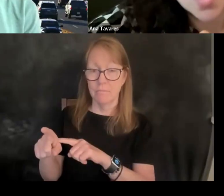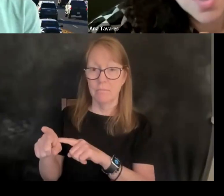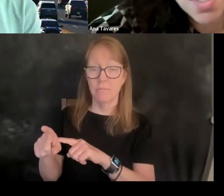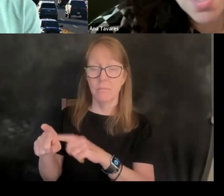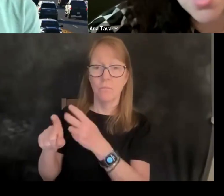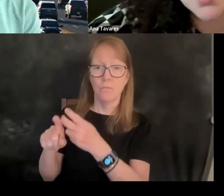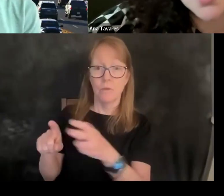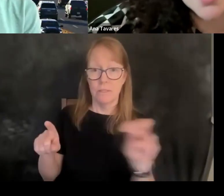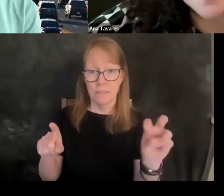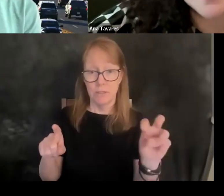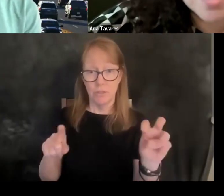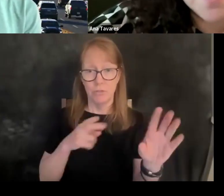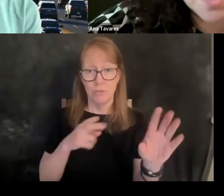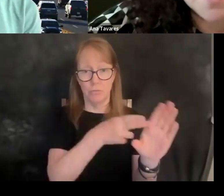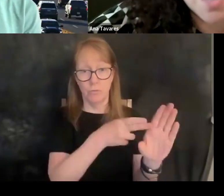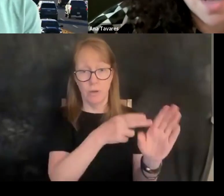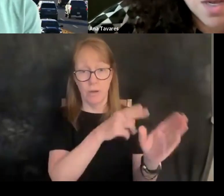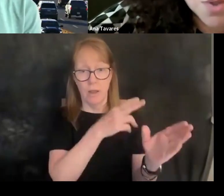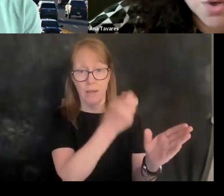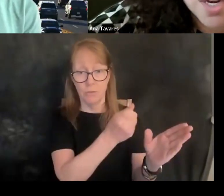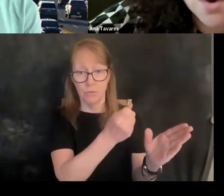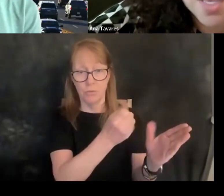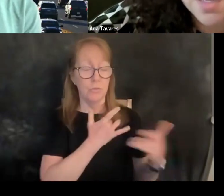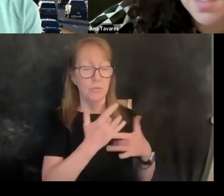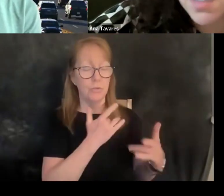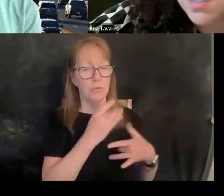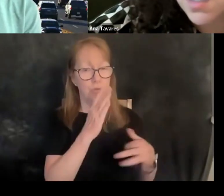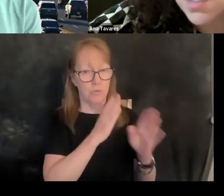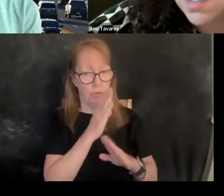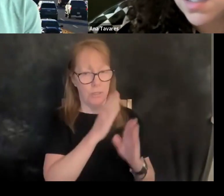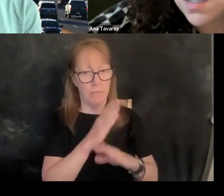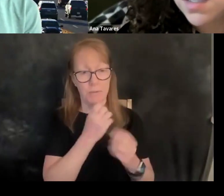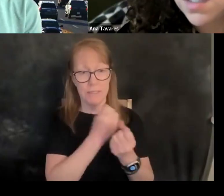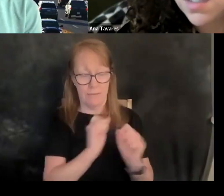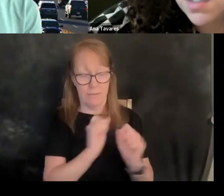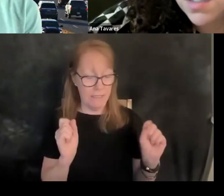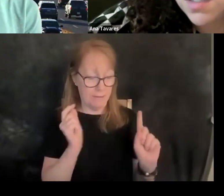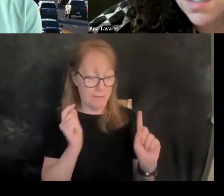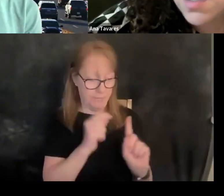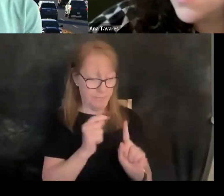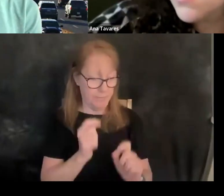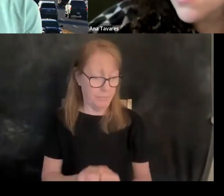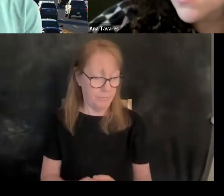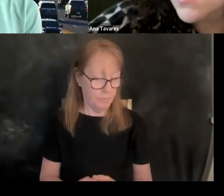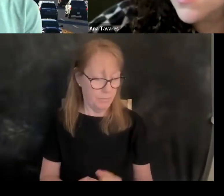high school, and she's concerned about safety. I'm going to unmute her now again.